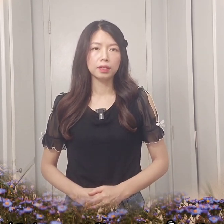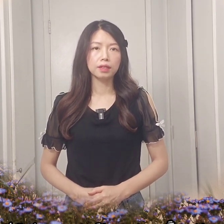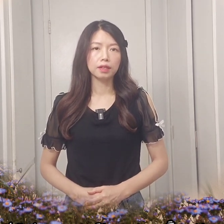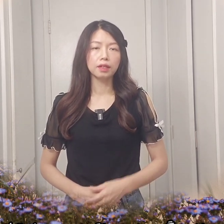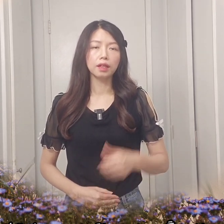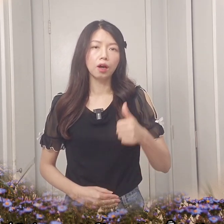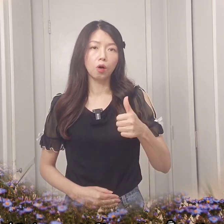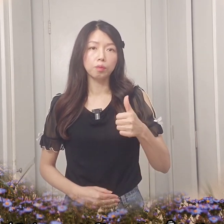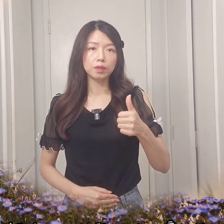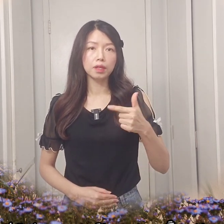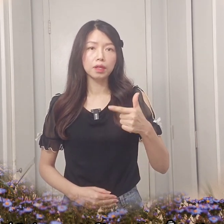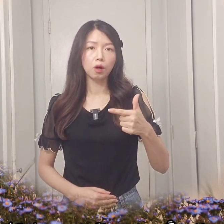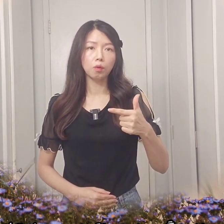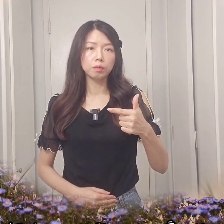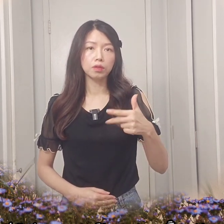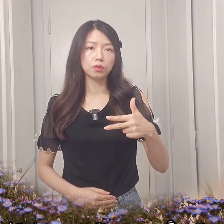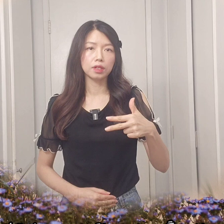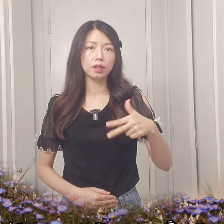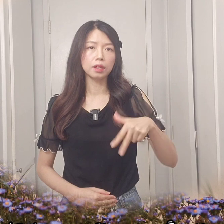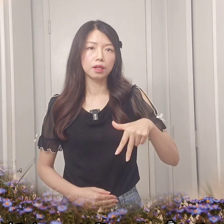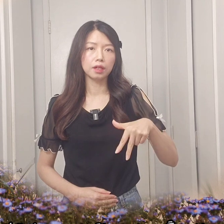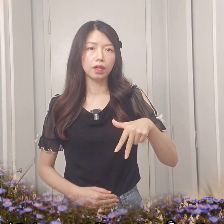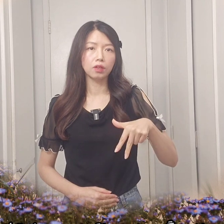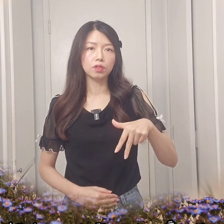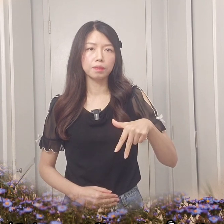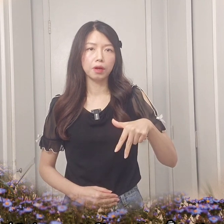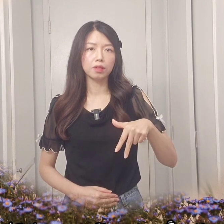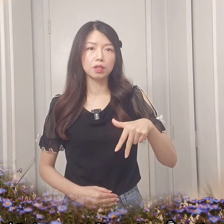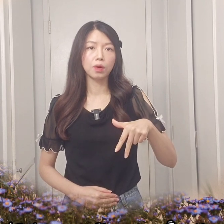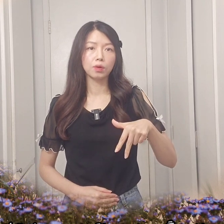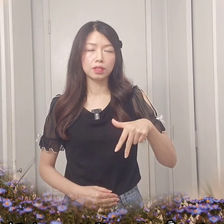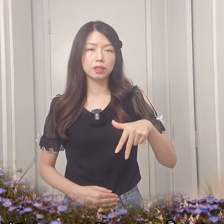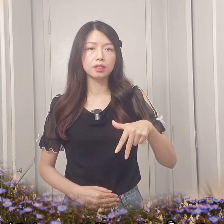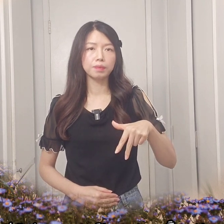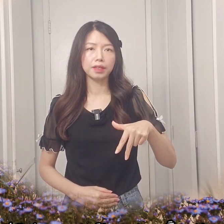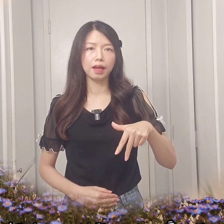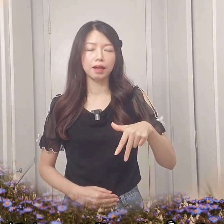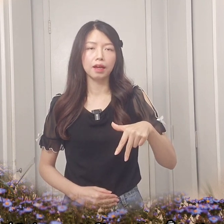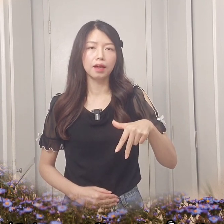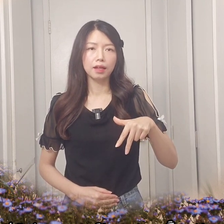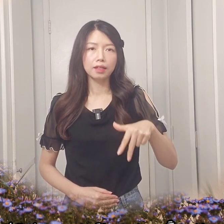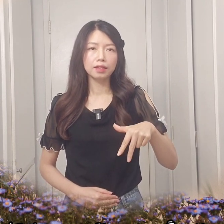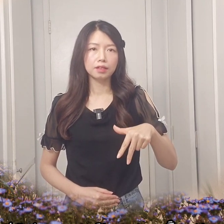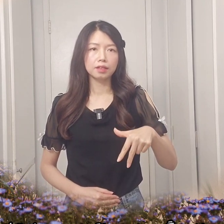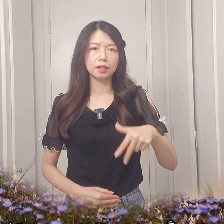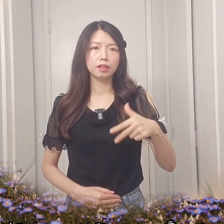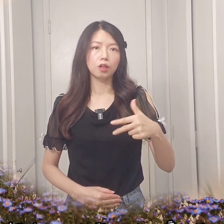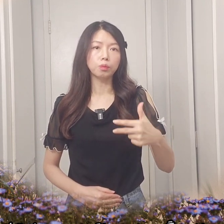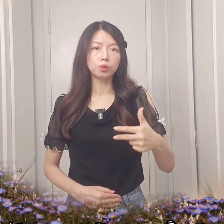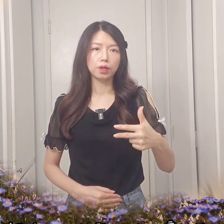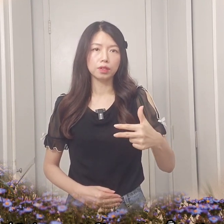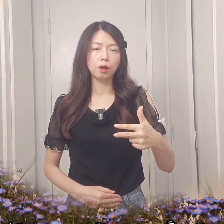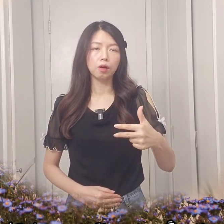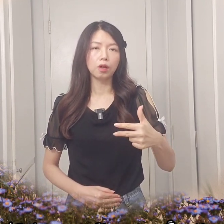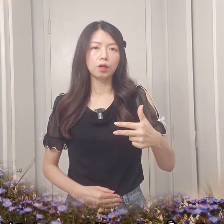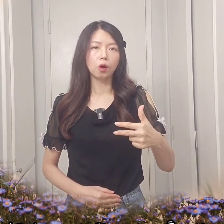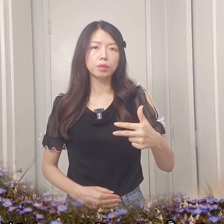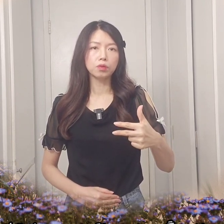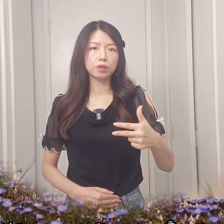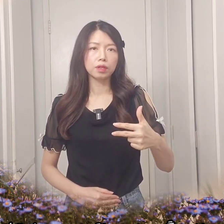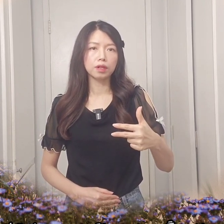지와 지읒은 엄지, 검지, 중지를 이렇게 두시면 지화로 지으십니다. 이 지읒을 옆으로